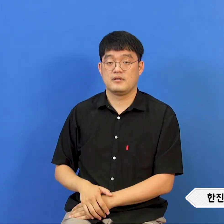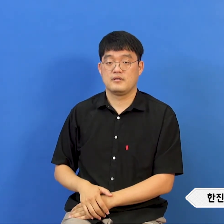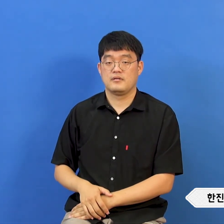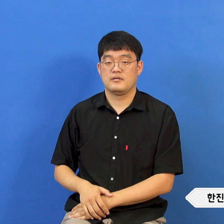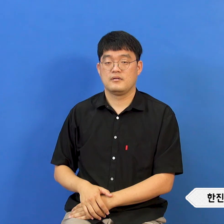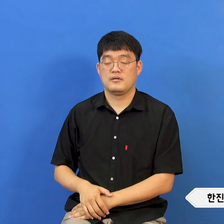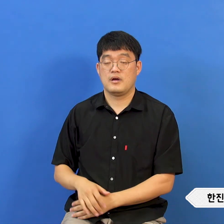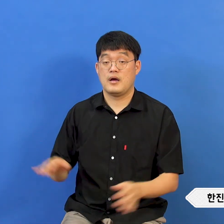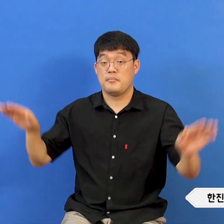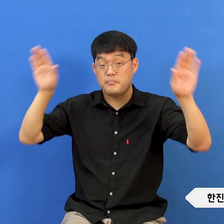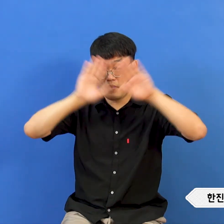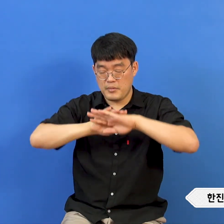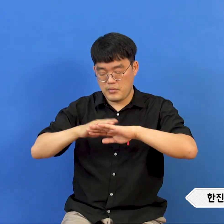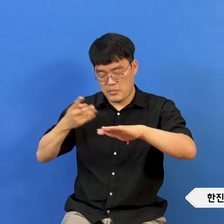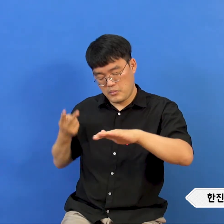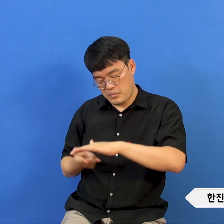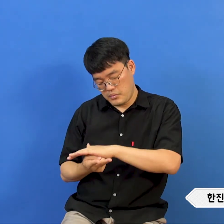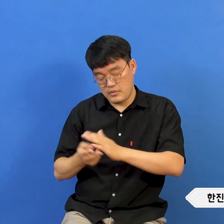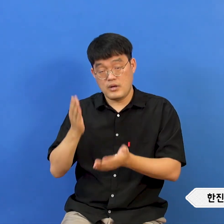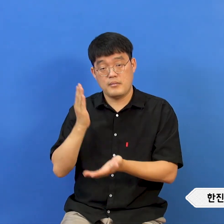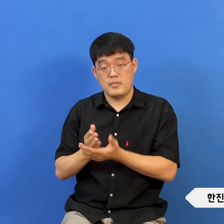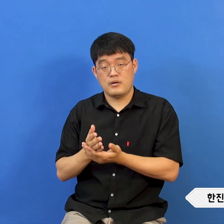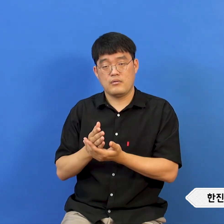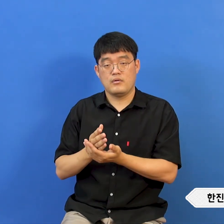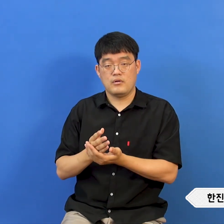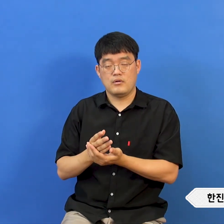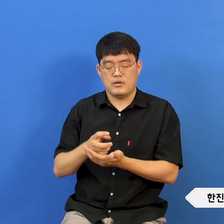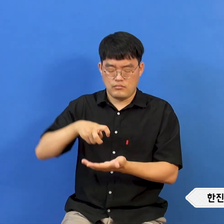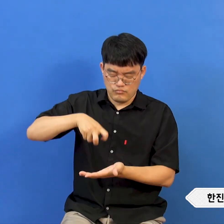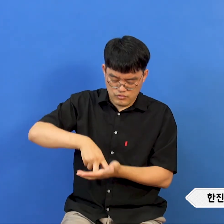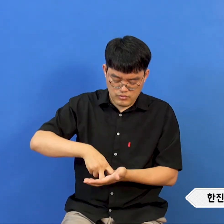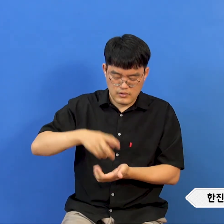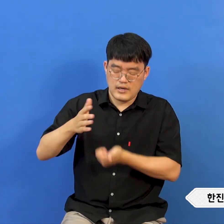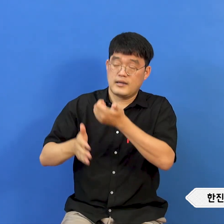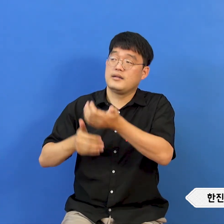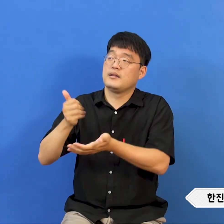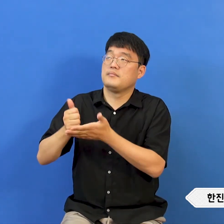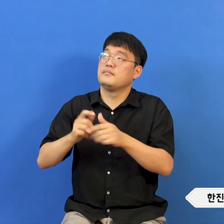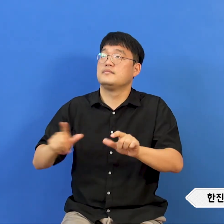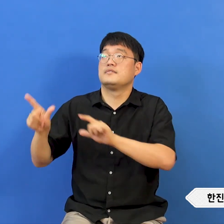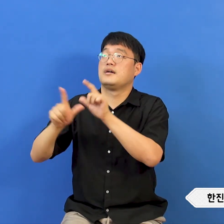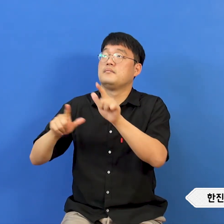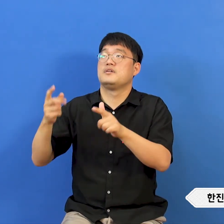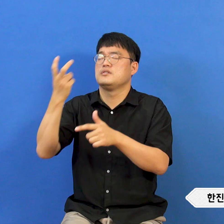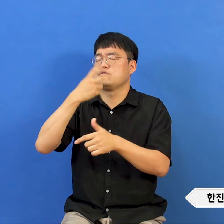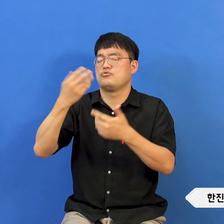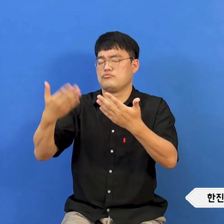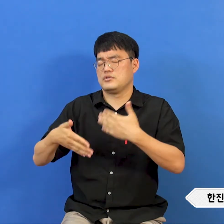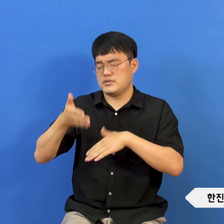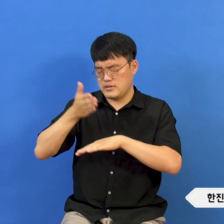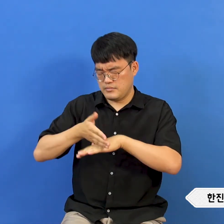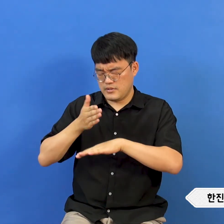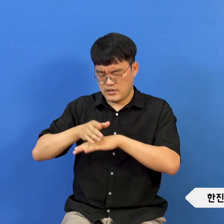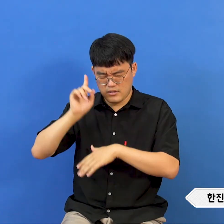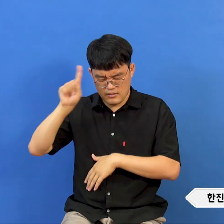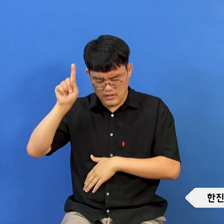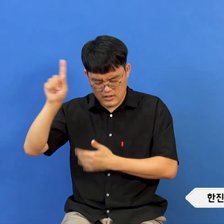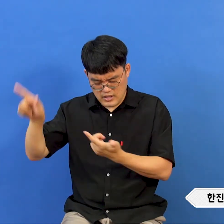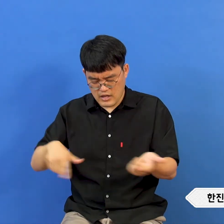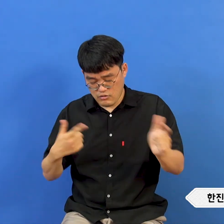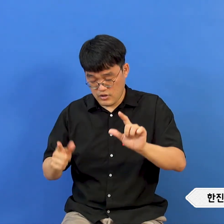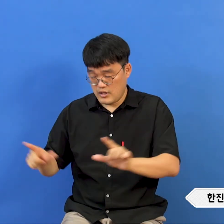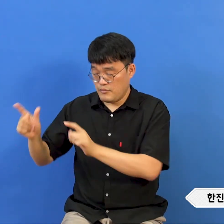말고 잠시 무릎 꿇고 하루의 삶을 지켜주신 하나님 감사하면서 내일 하루의 삶도 맡깁니다,